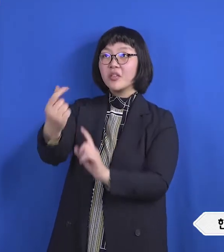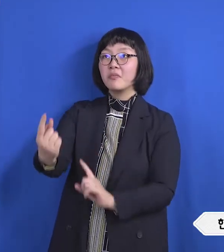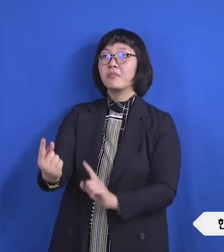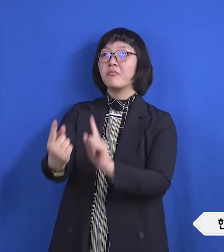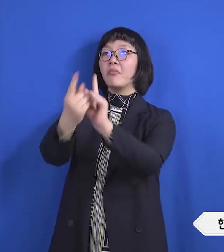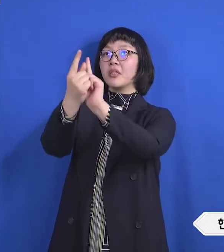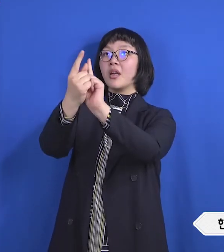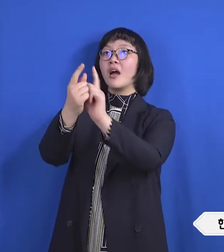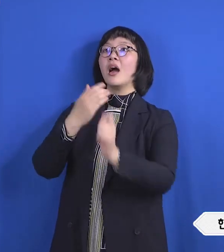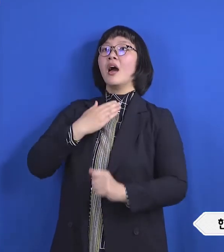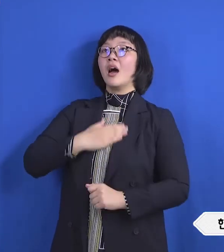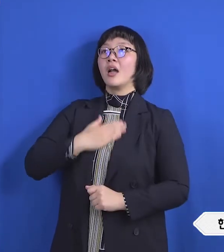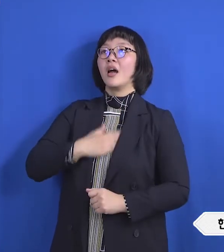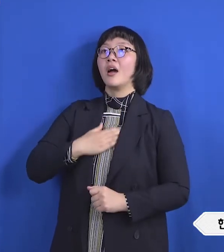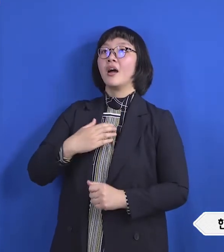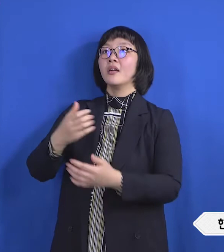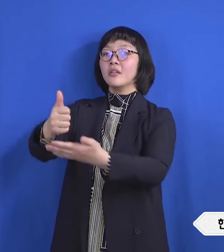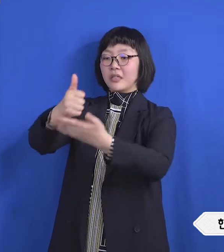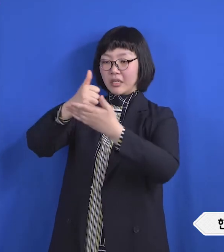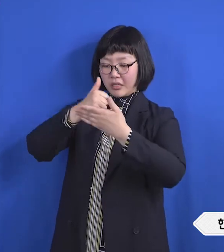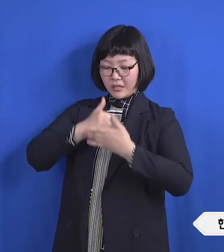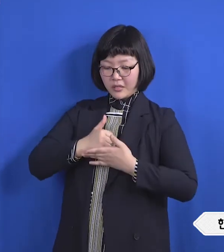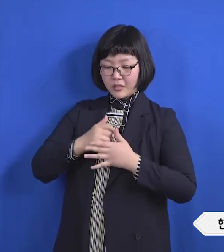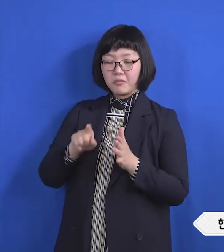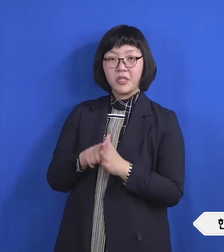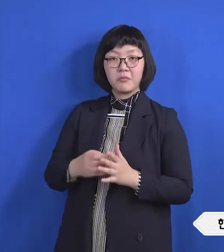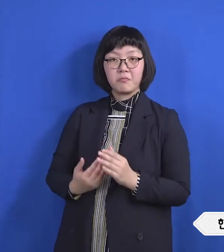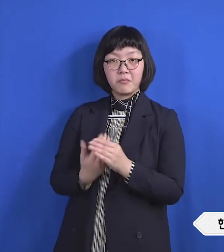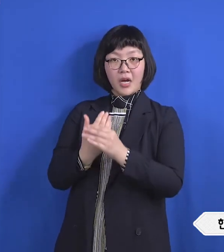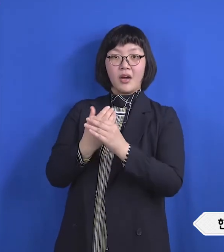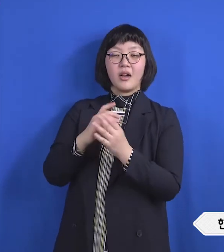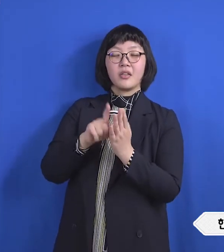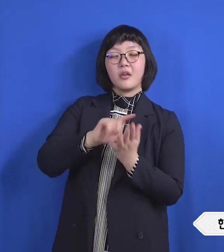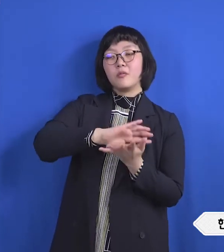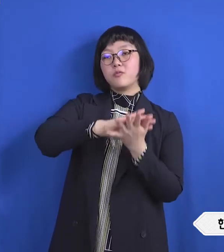예수님으로 충만해질 때에 우리는 저절로 변화되게 됩니다.